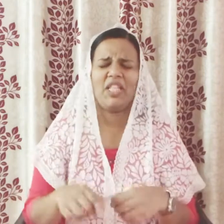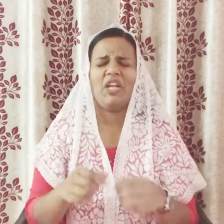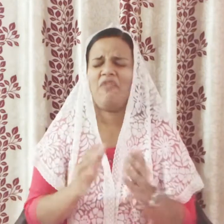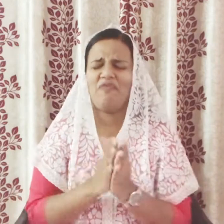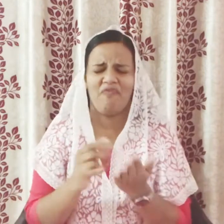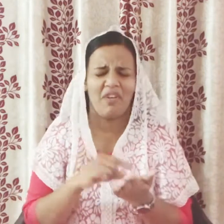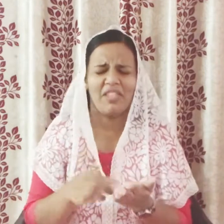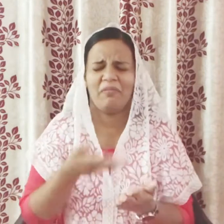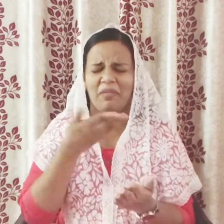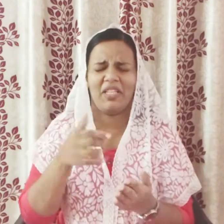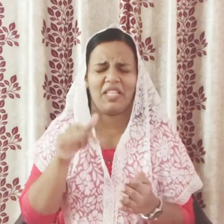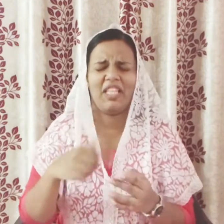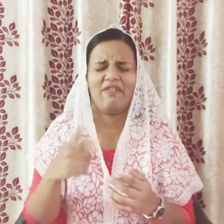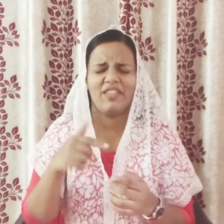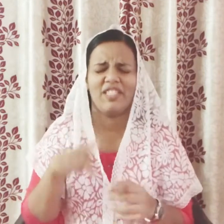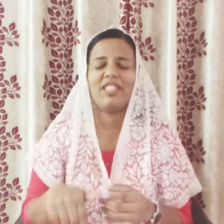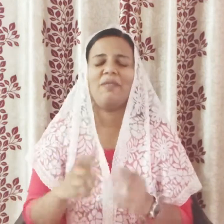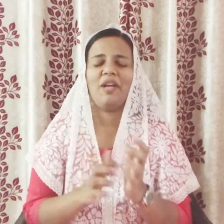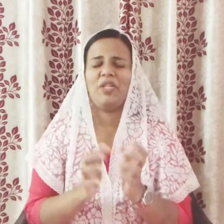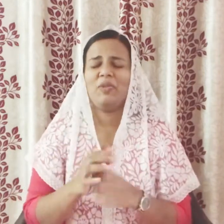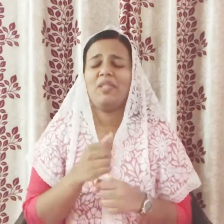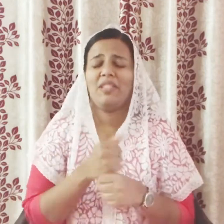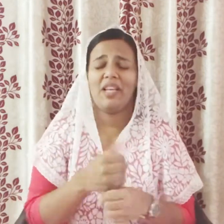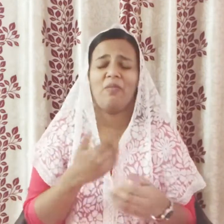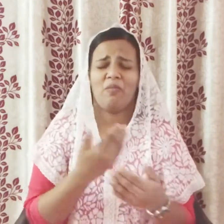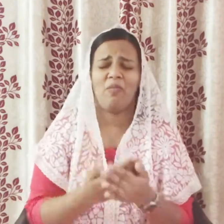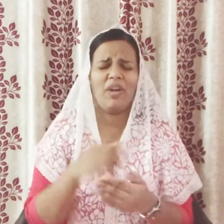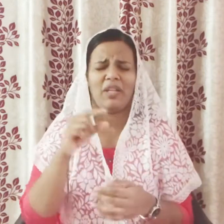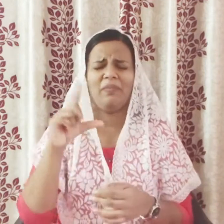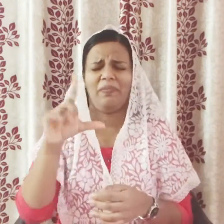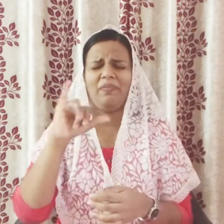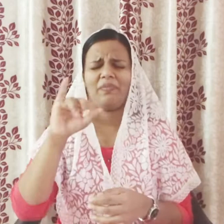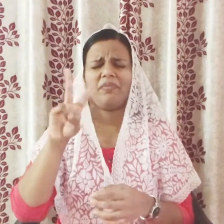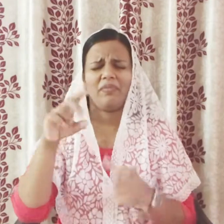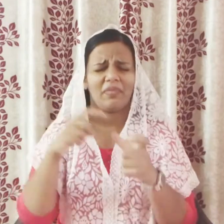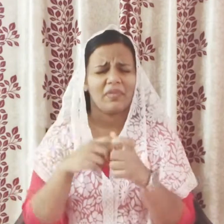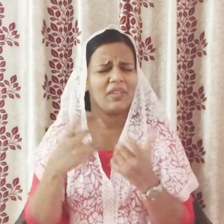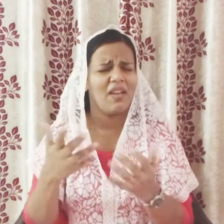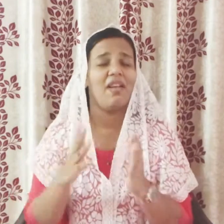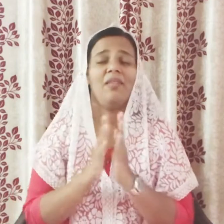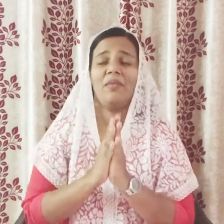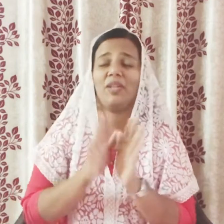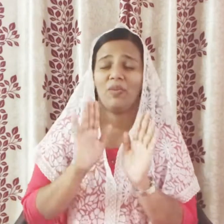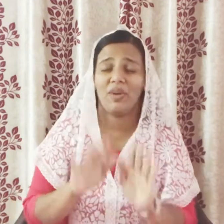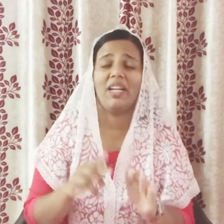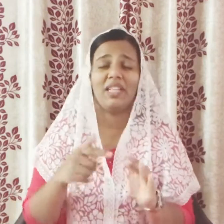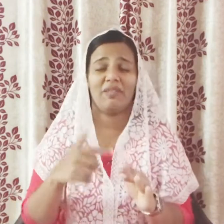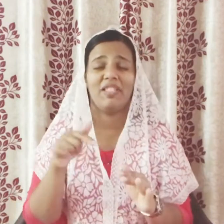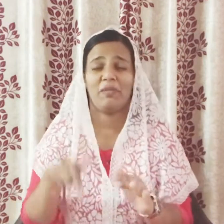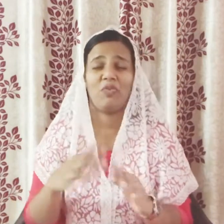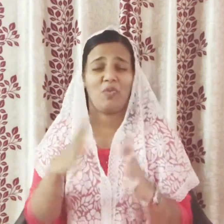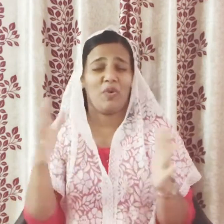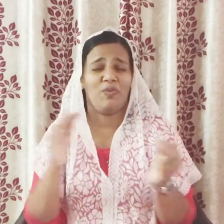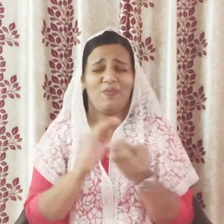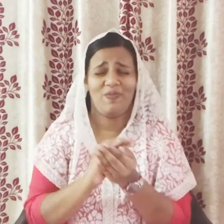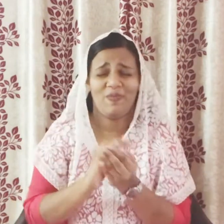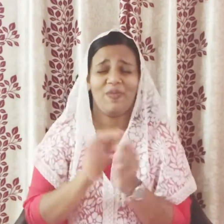ദൈവജനം ശുശ്രൂഷിക്കുന്ന ദിവസമാണ്. ദൈവജനം ആരാധനാലയത്തിലേക്കും അല്ലെങ്കിൽ ലൈവിലൊക്കെ ഇന്ന് പ്രാർത്ഥിക്കുന്ന ദിവസമാണ്. കർത്താവിൻ്റെ വലിയ സംരക്ഷണത്തെ യേശു